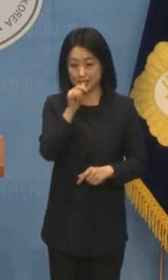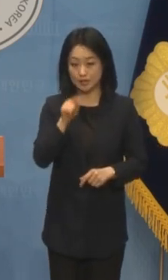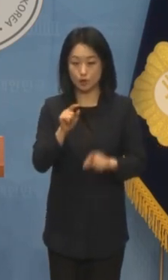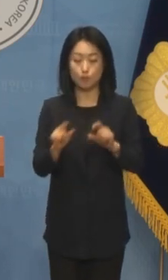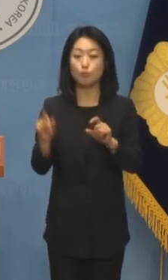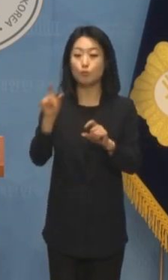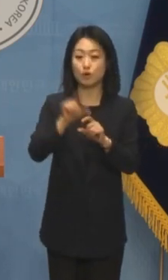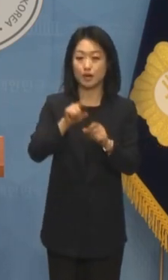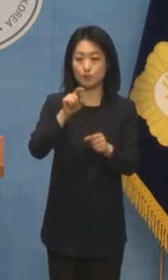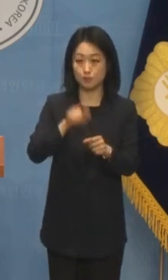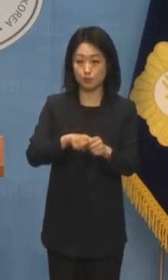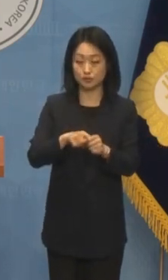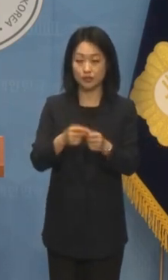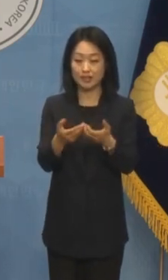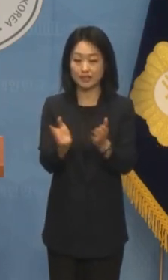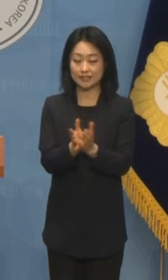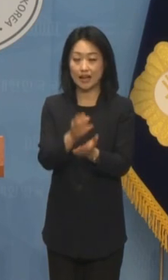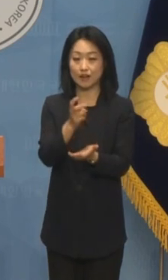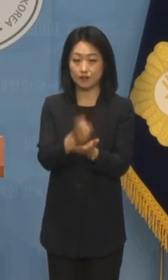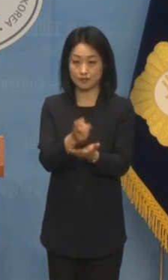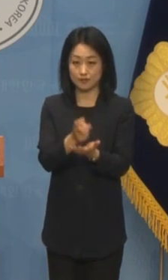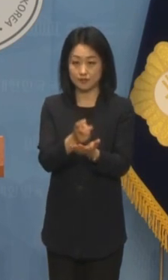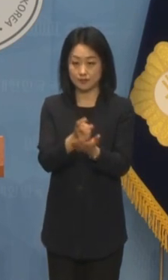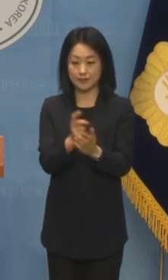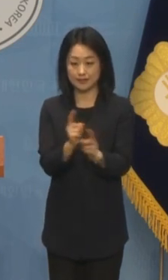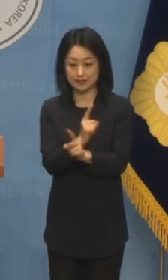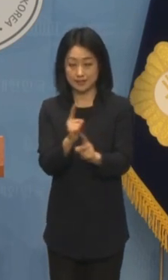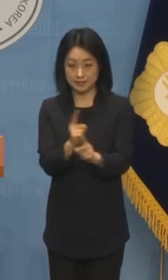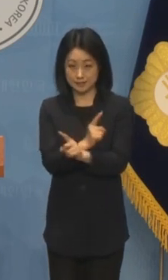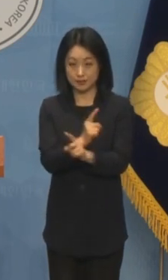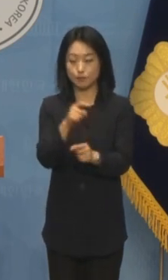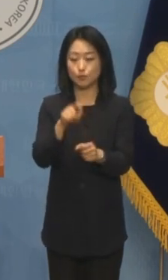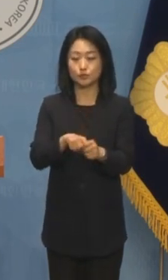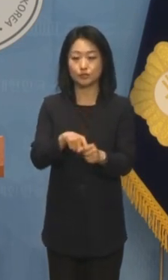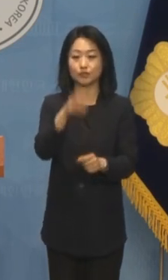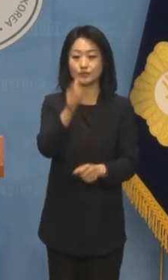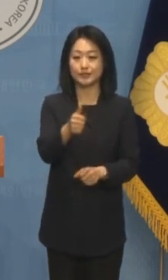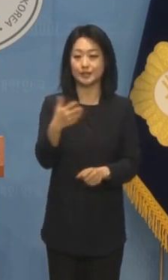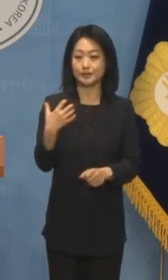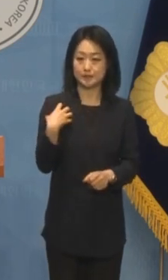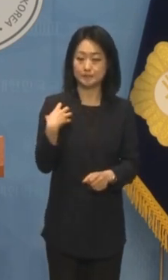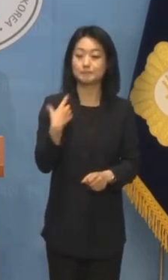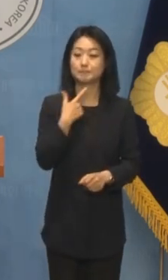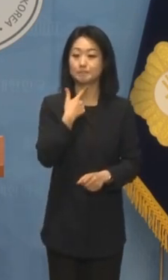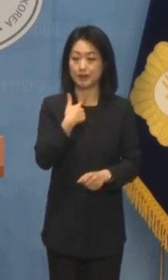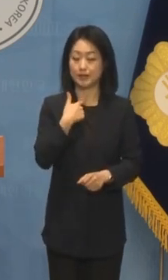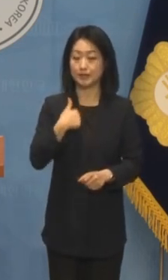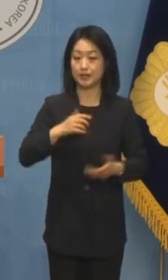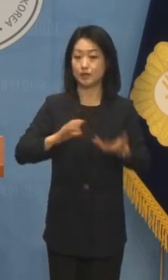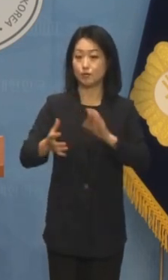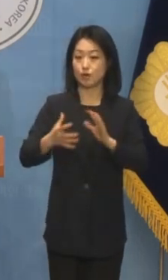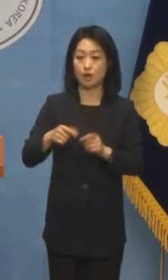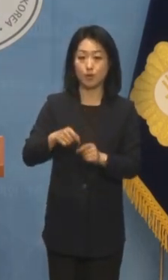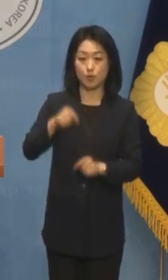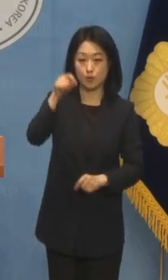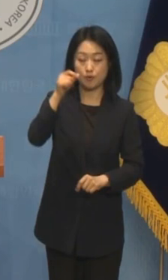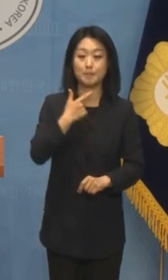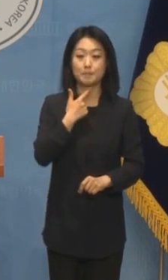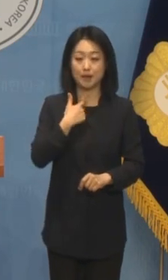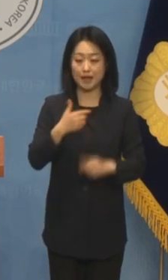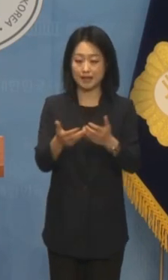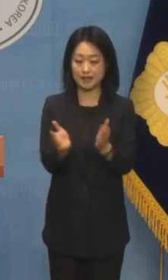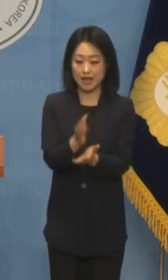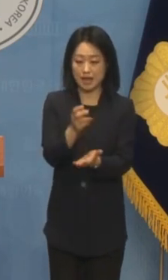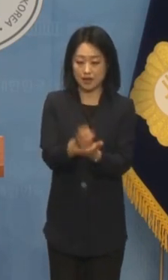위한 당원 당규 개정 TF 단장을 맡아서 그동안 여러 차례 회의를 거치면서이 당원 당규